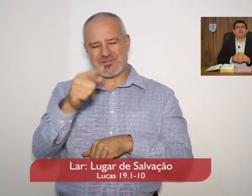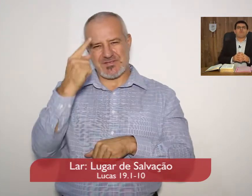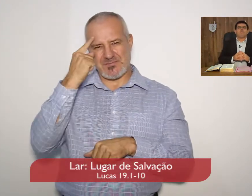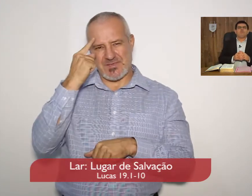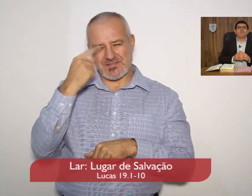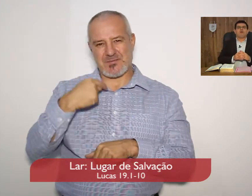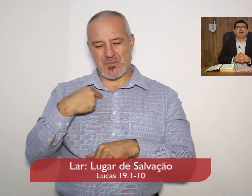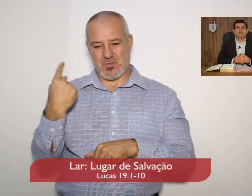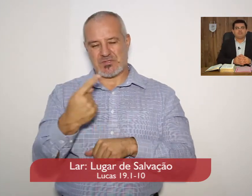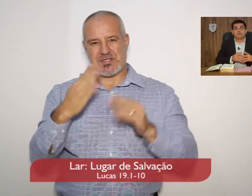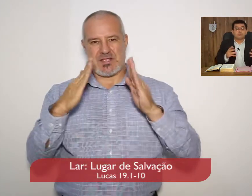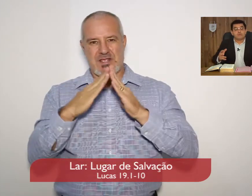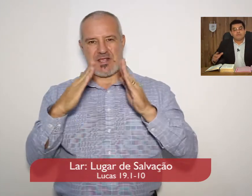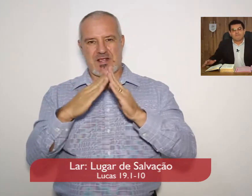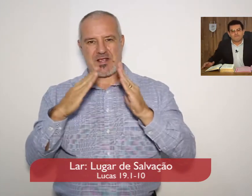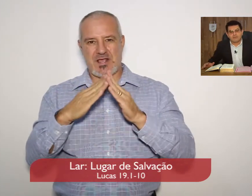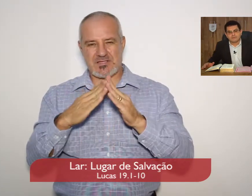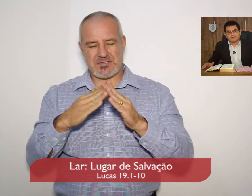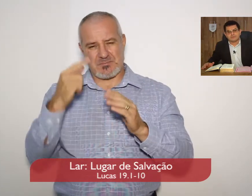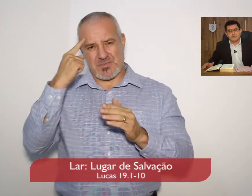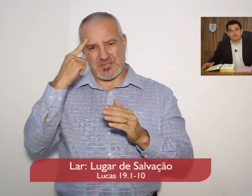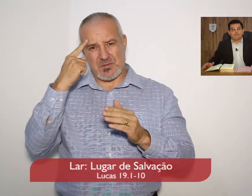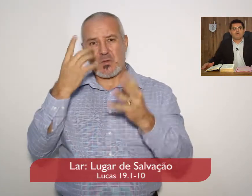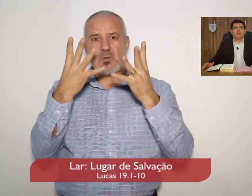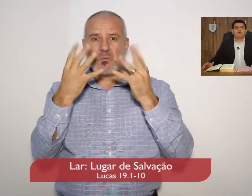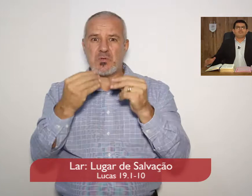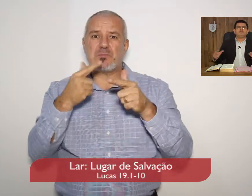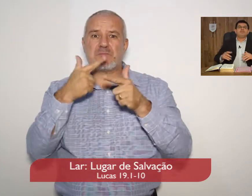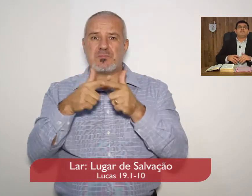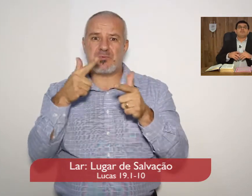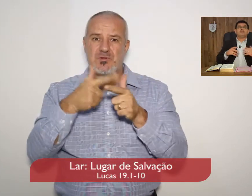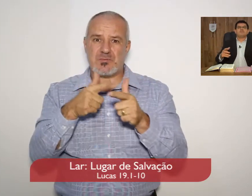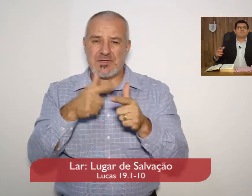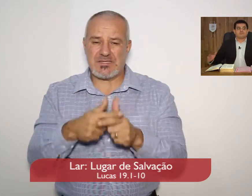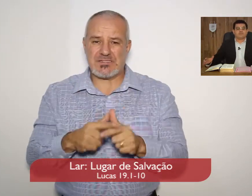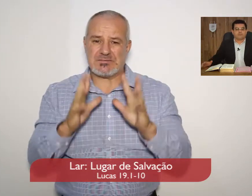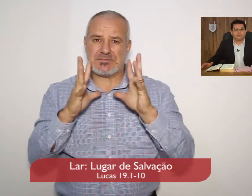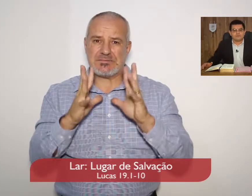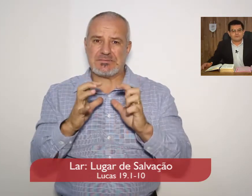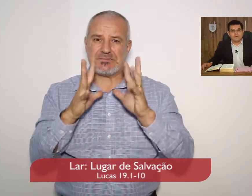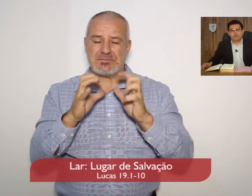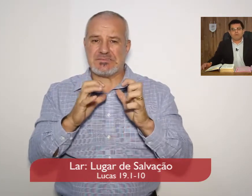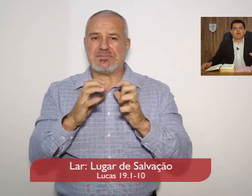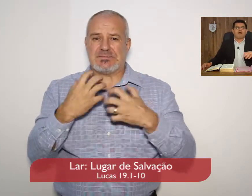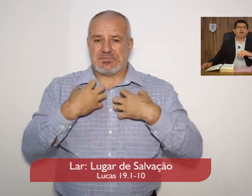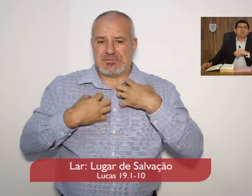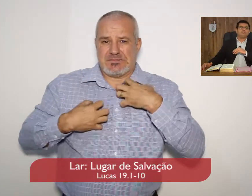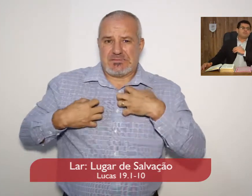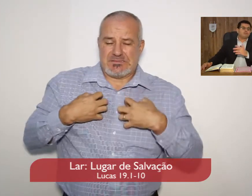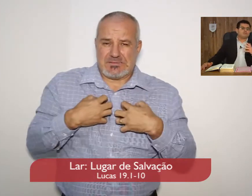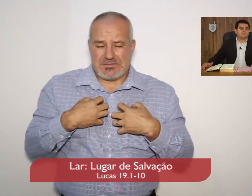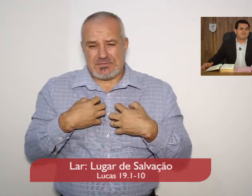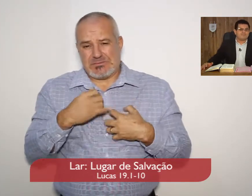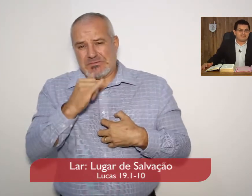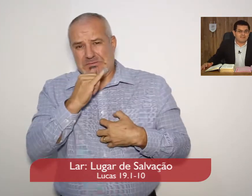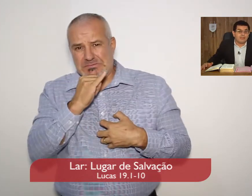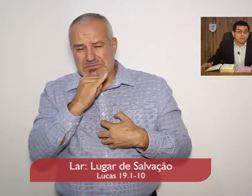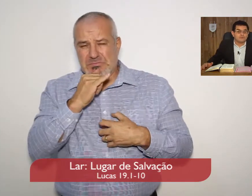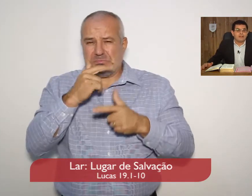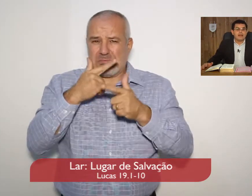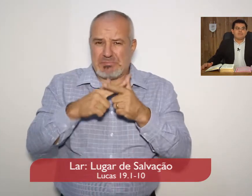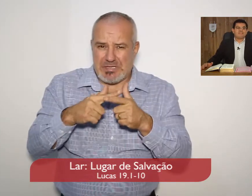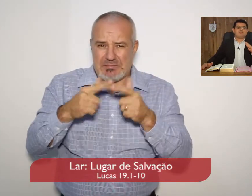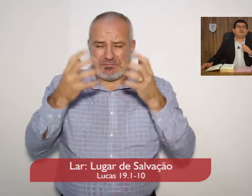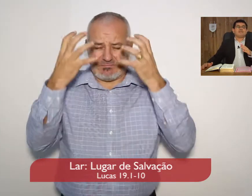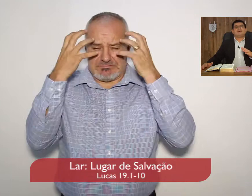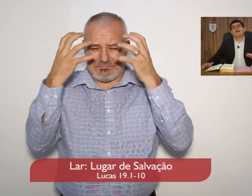o lar como um local de muitos conflitos, um local de muitas frustrações, um local de tantos